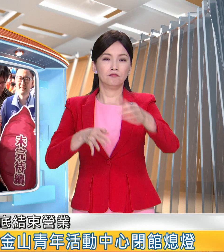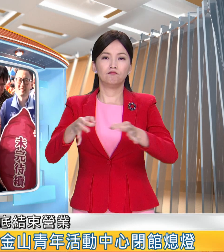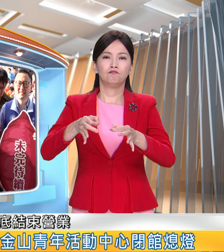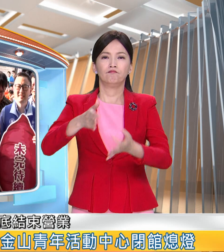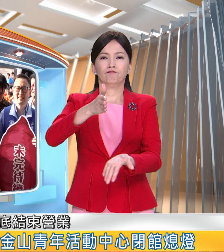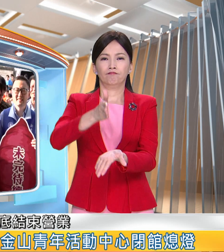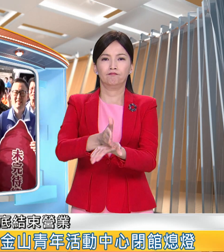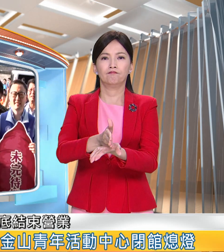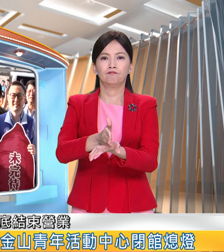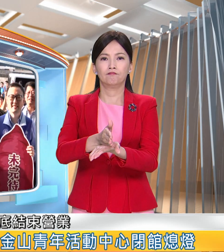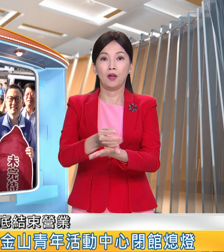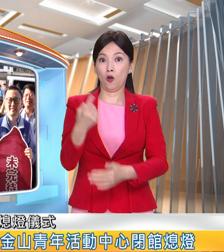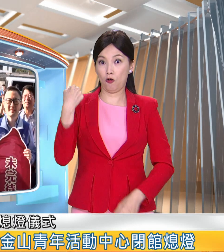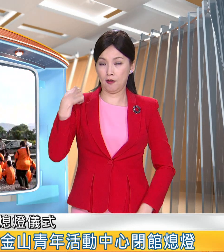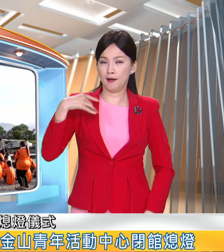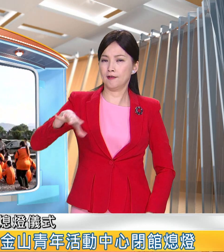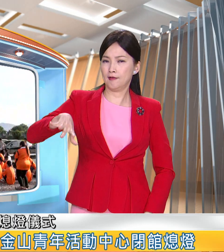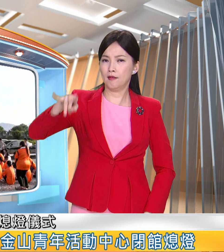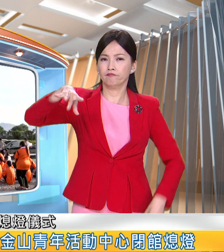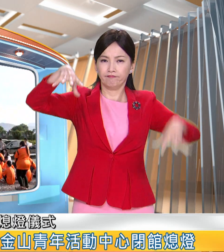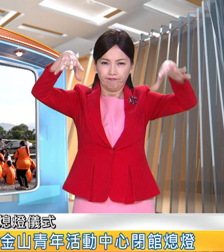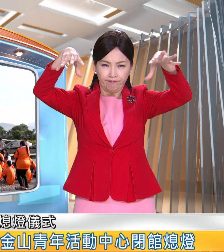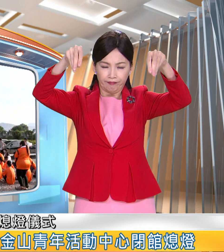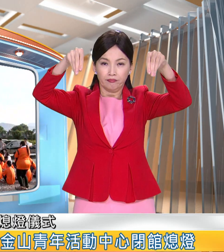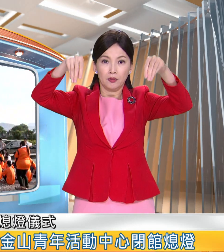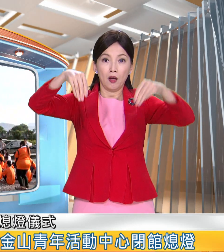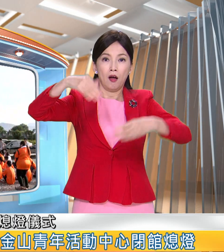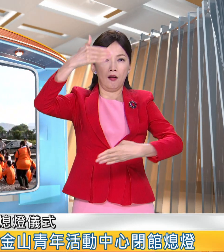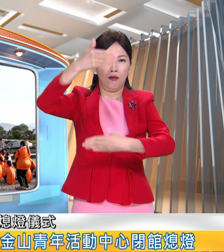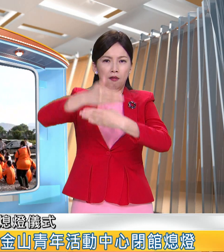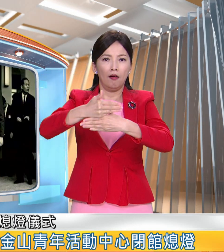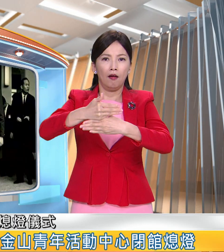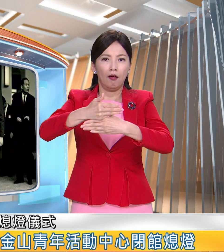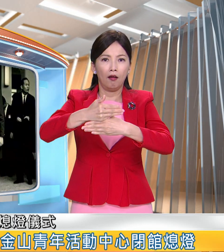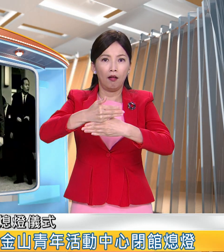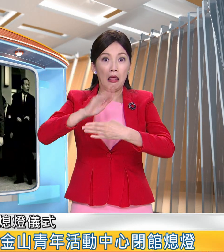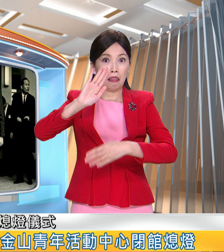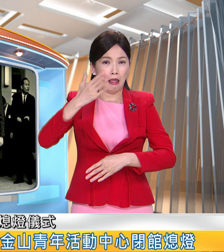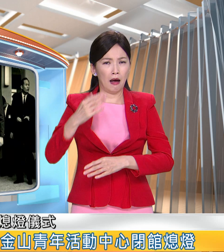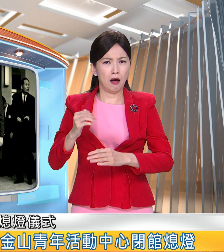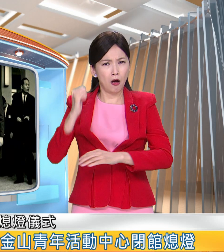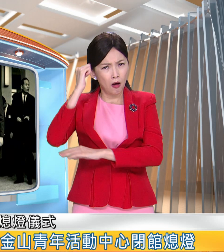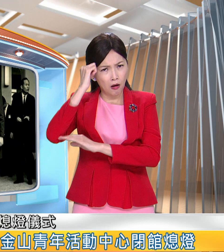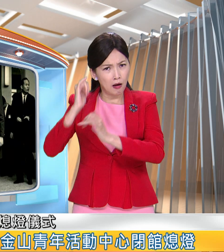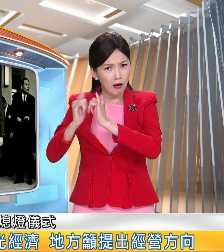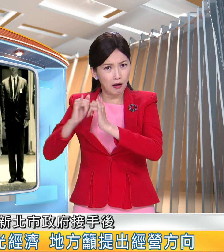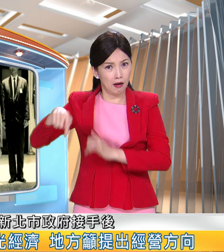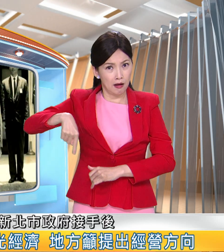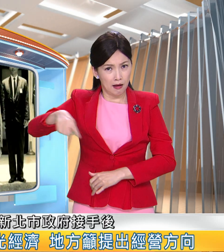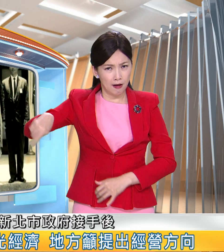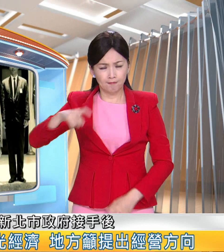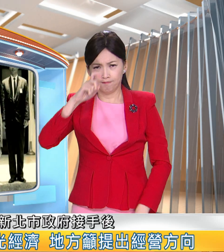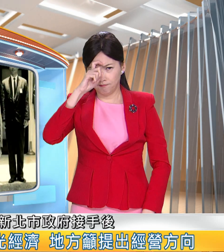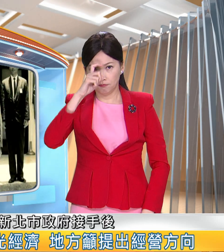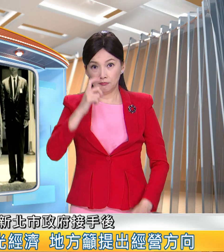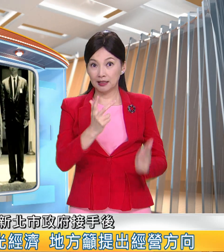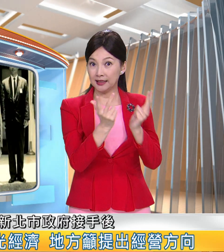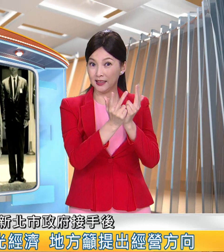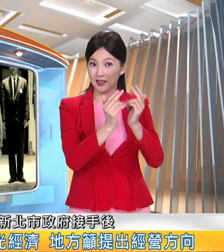业，昨天举行了闭馆熄灯仪式。而地方人士希望新北市